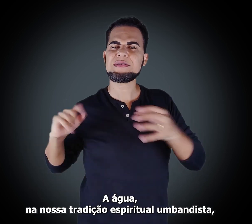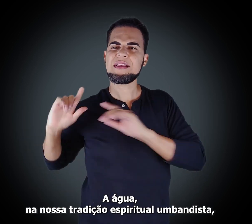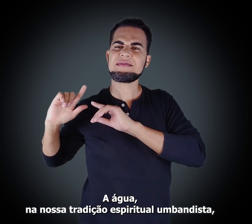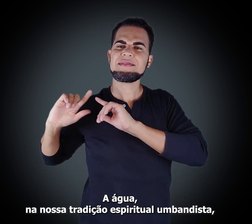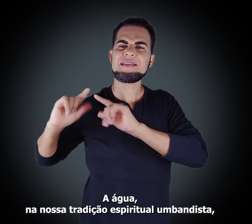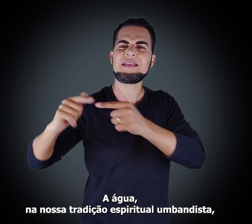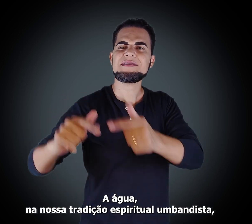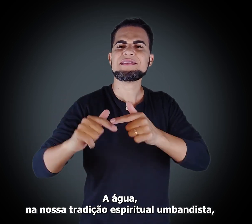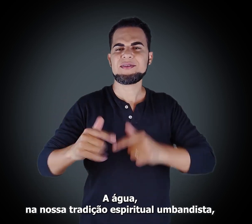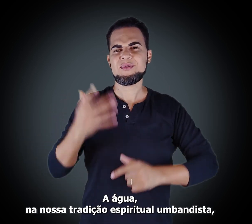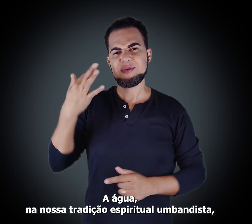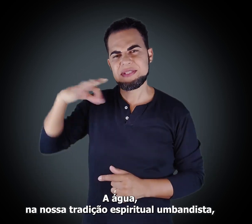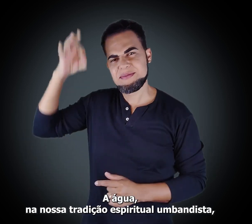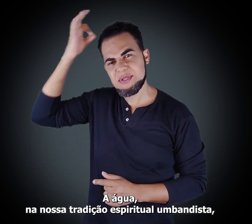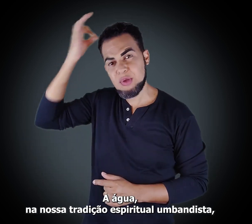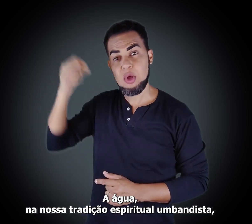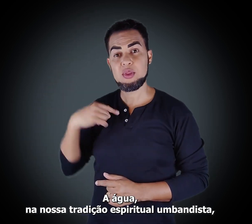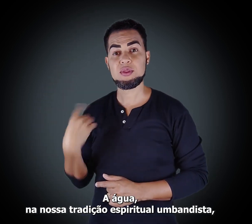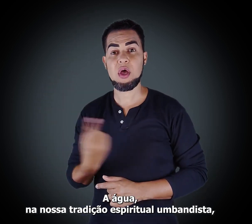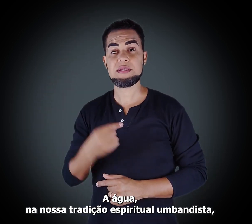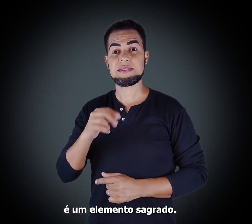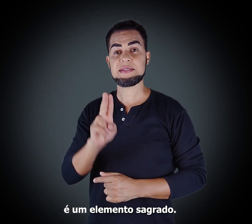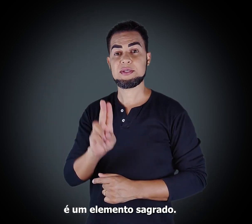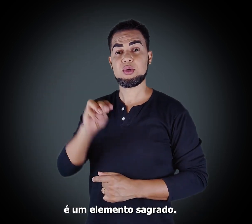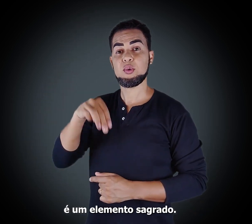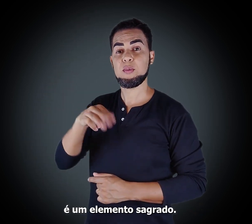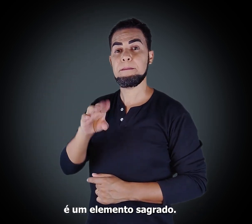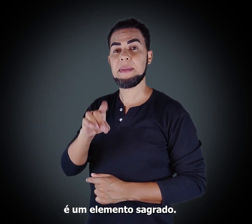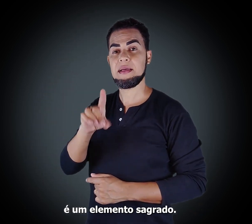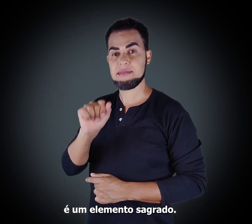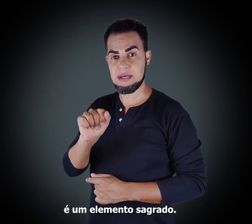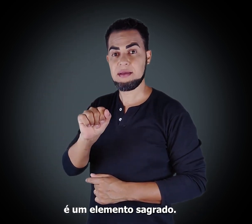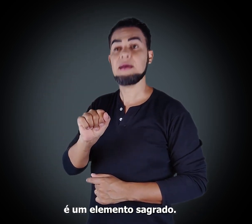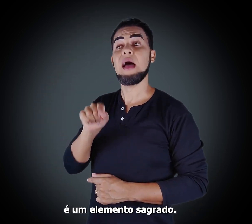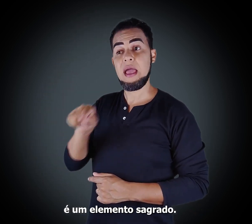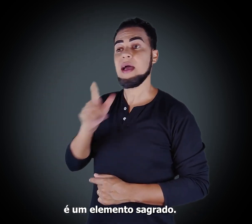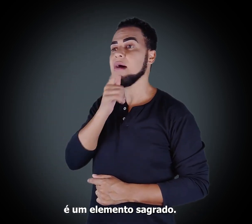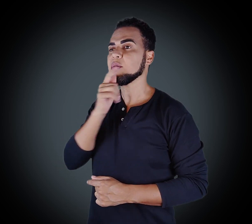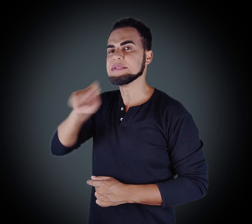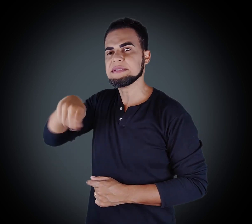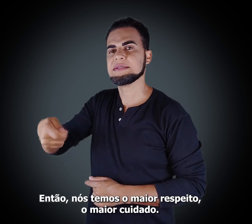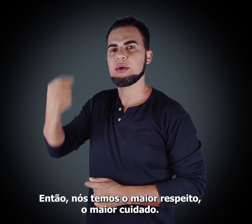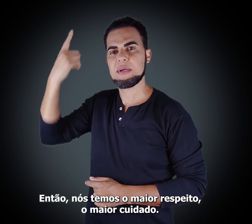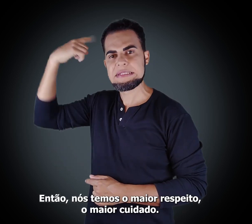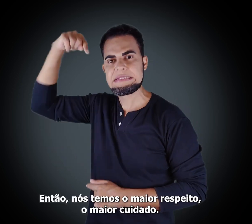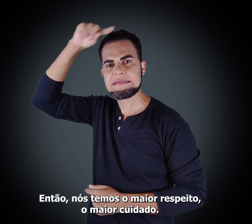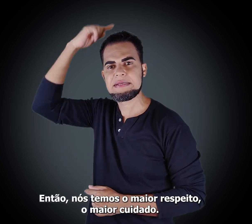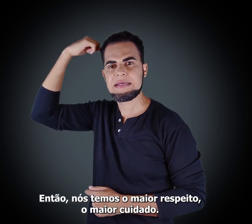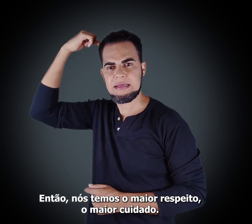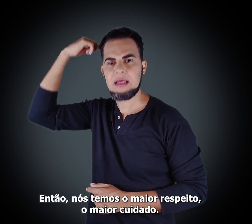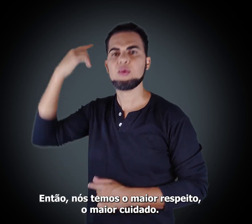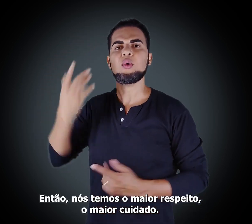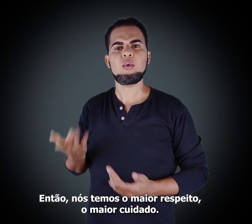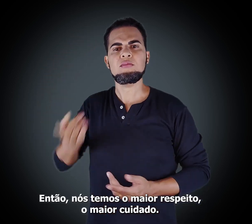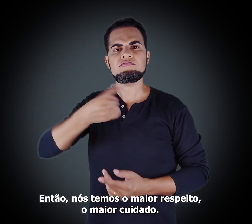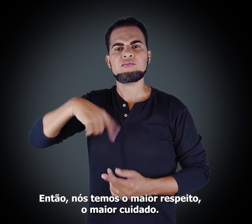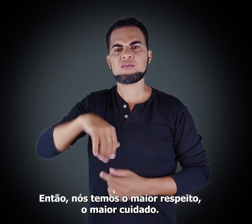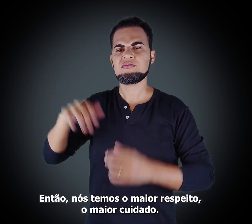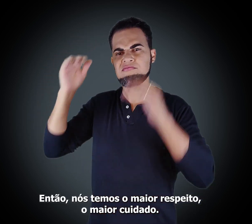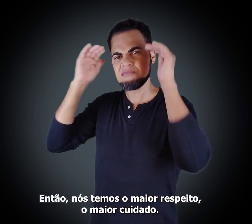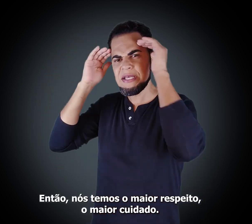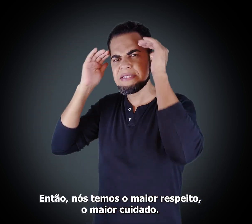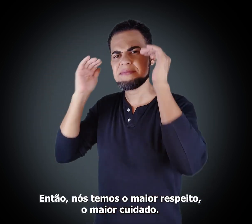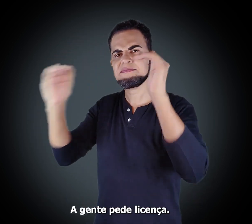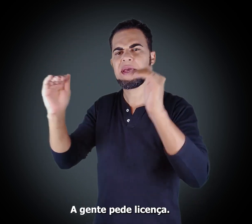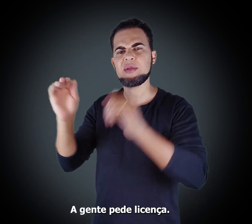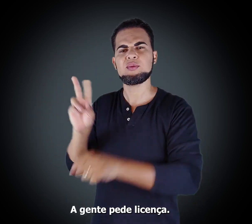tradição espiritual, né? Nós umbandistas, ela é um elemento sagrado. Então, nós temos maior respeito,